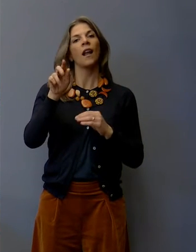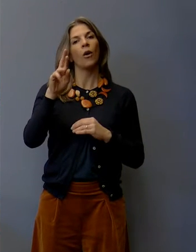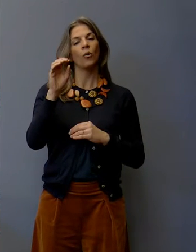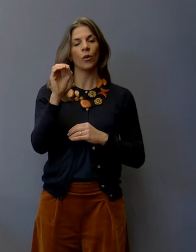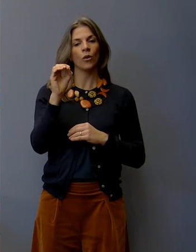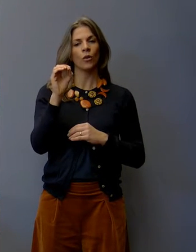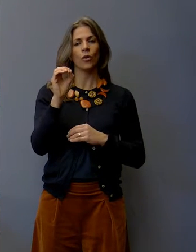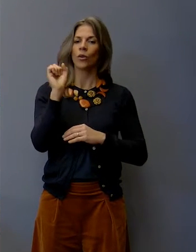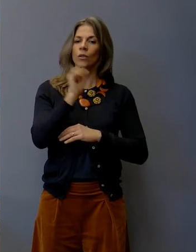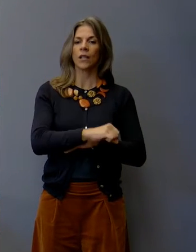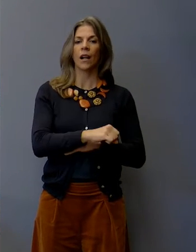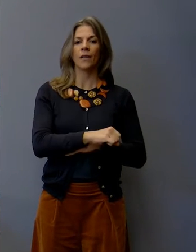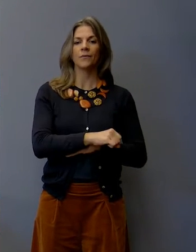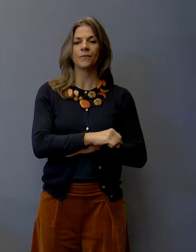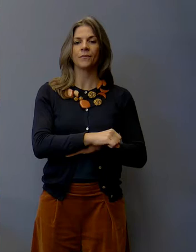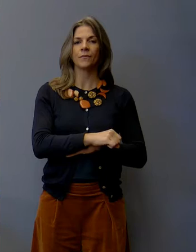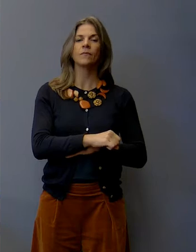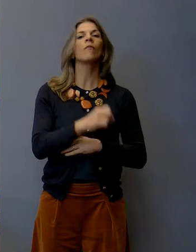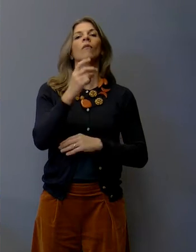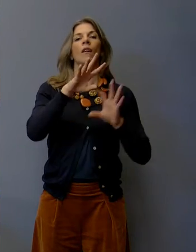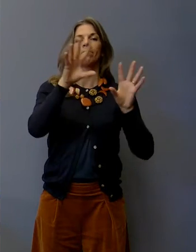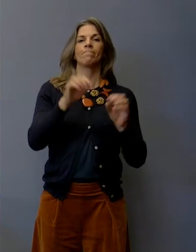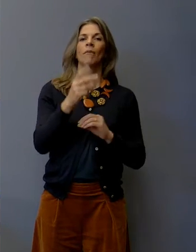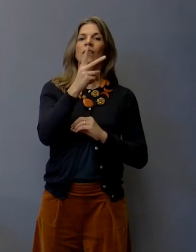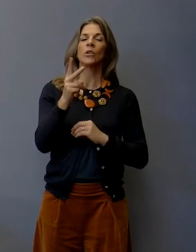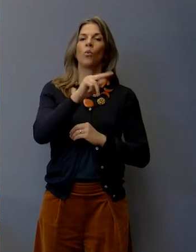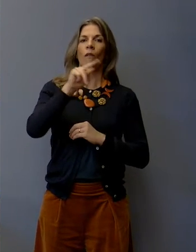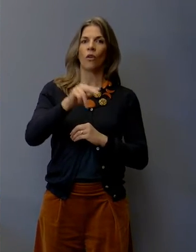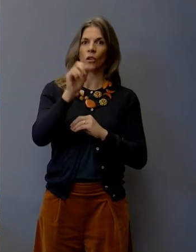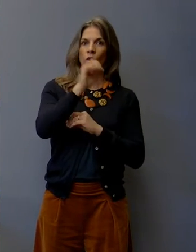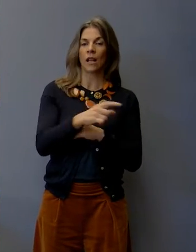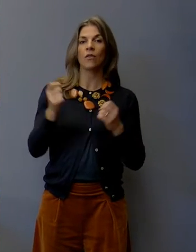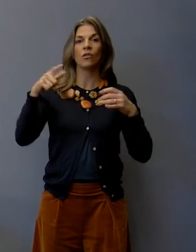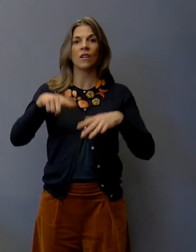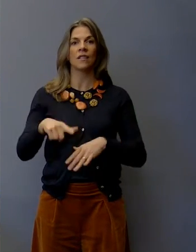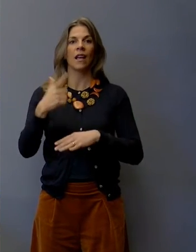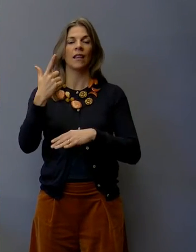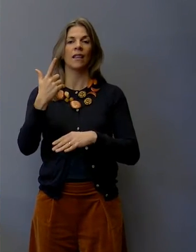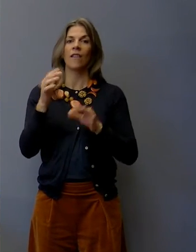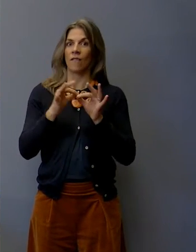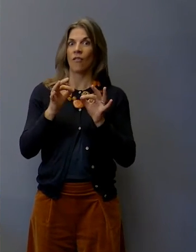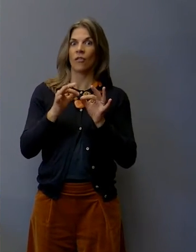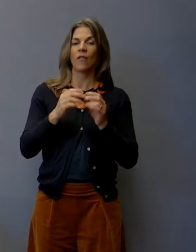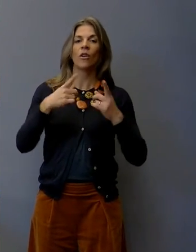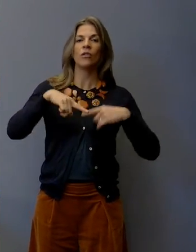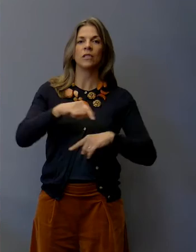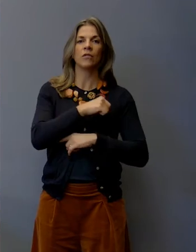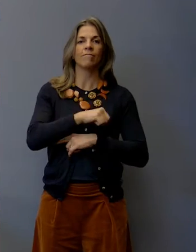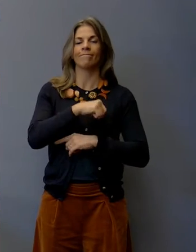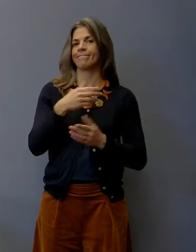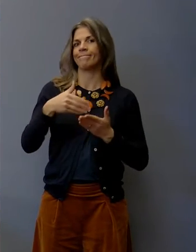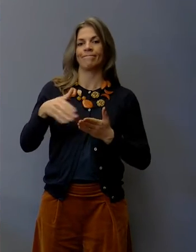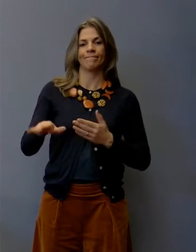contraria 22 voti contrari 17 favorevoli il consiglio comunale respinge pongo ora